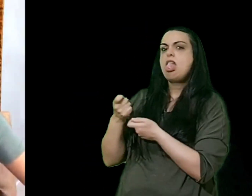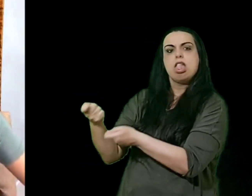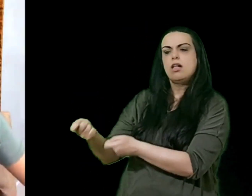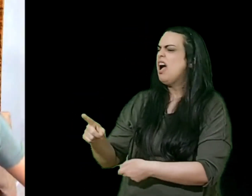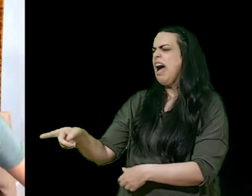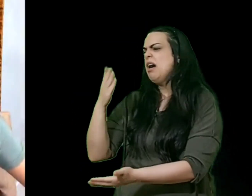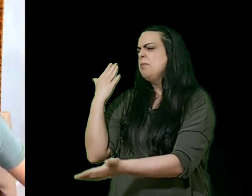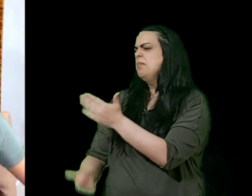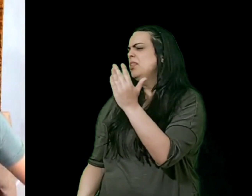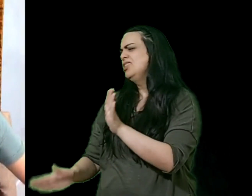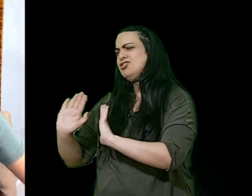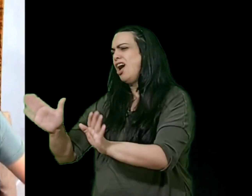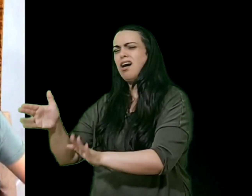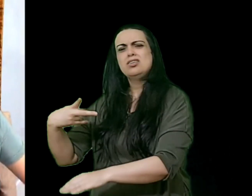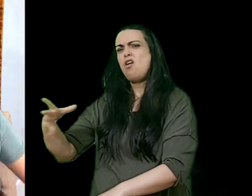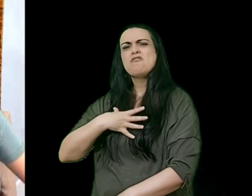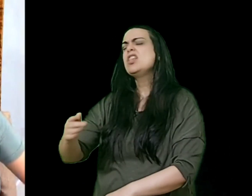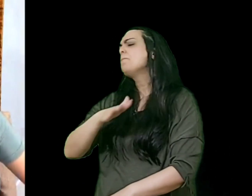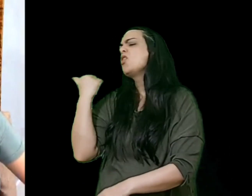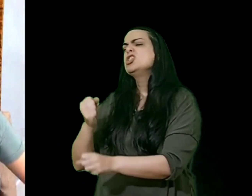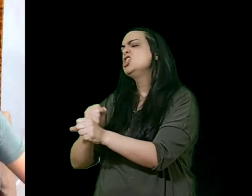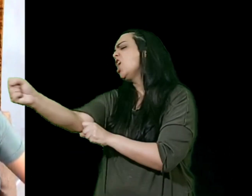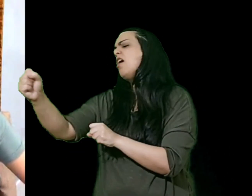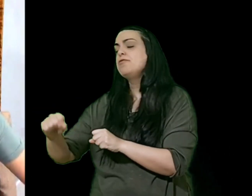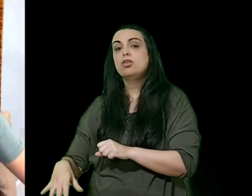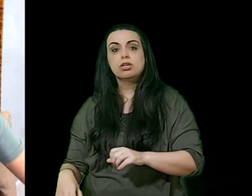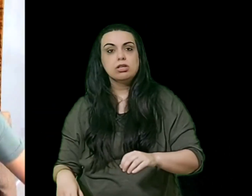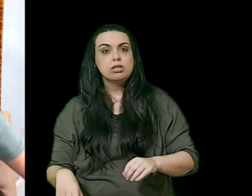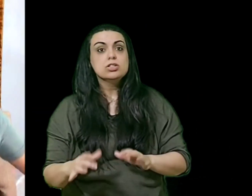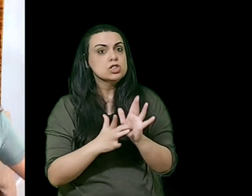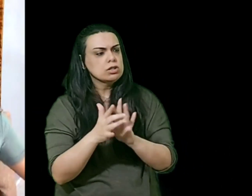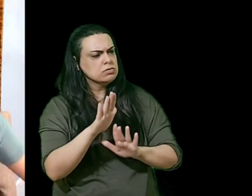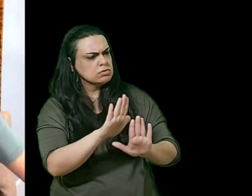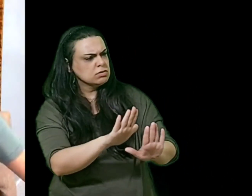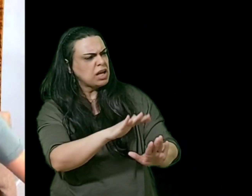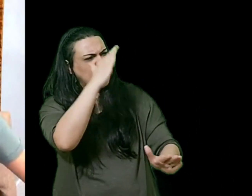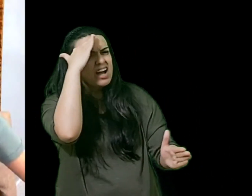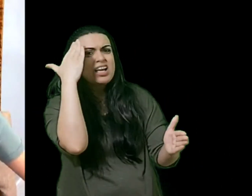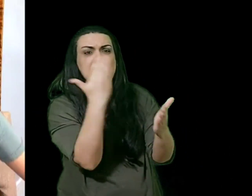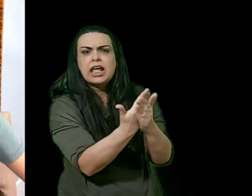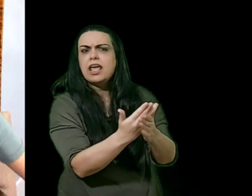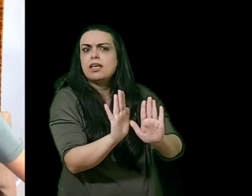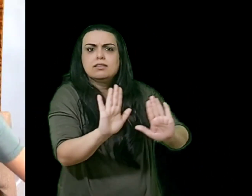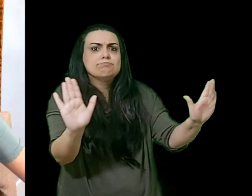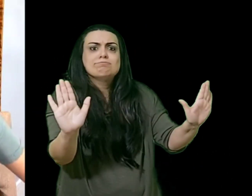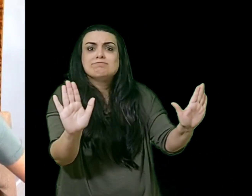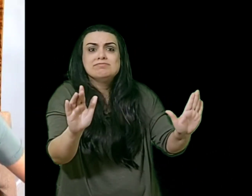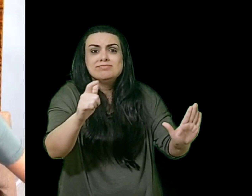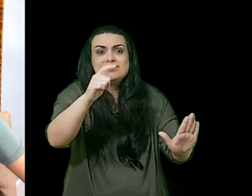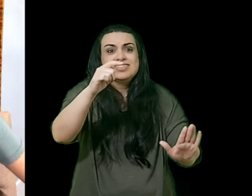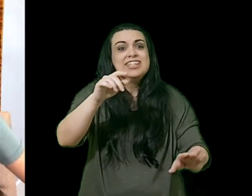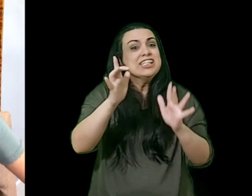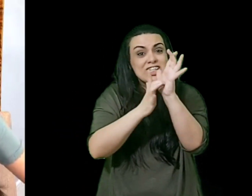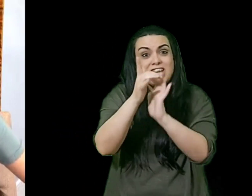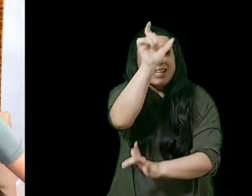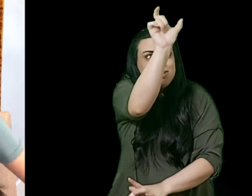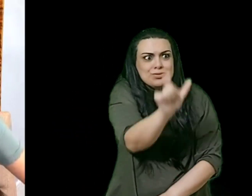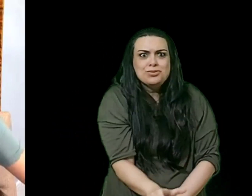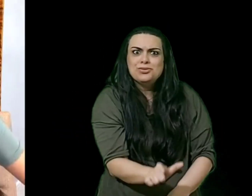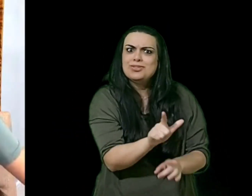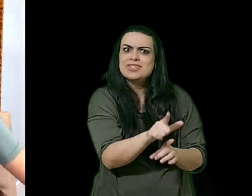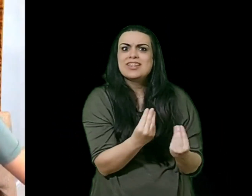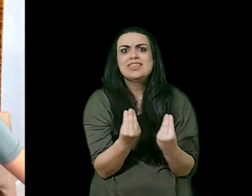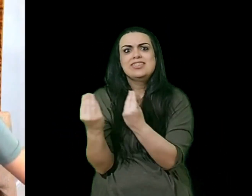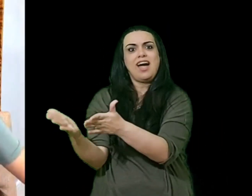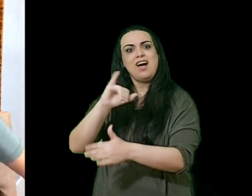morreu. Ela já morreu. E Jesus diz o quê? Crê somente. Porque ele é. E é ele que está dando a oportunidade ali. E